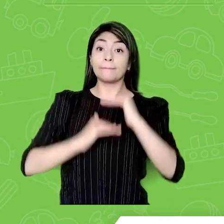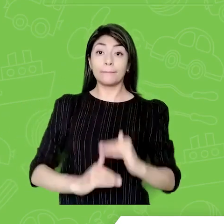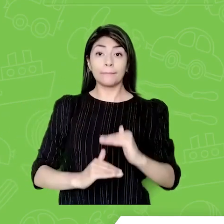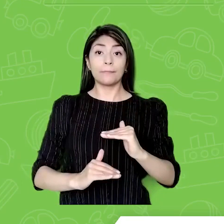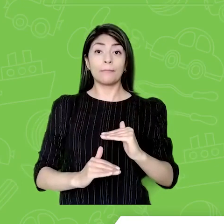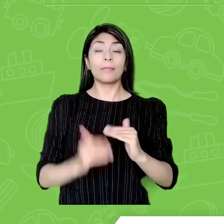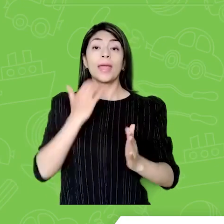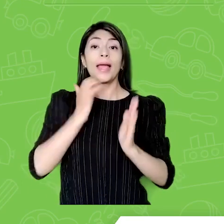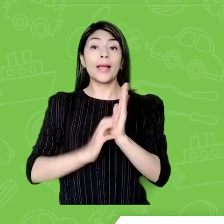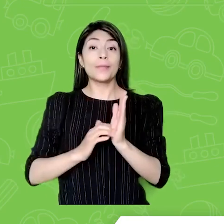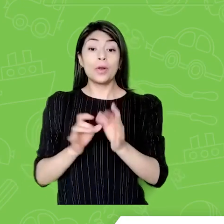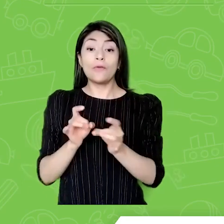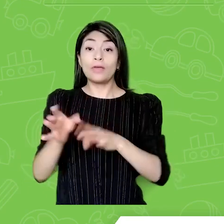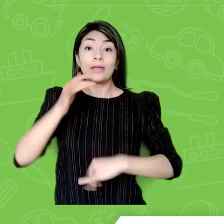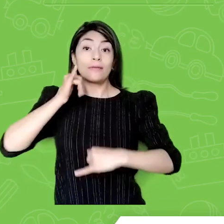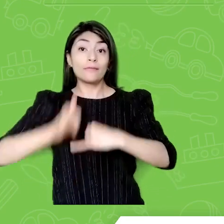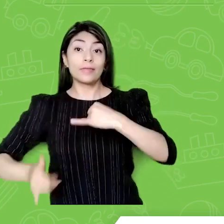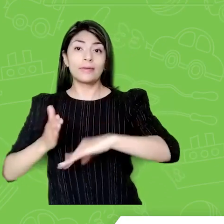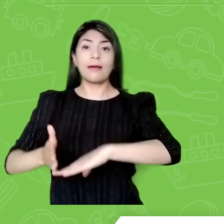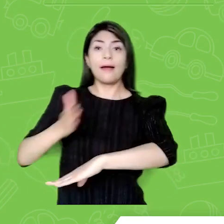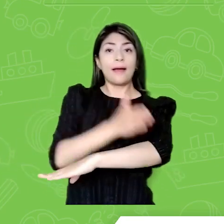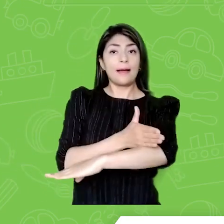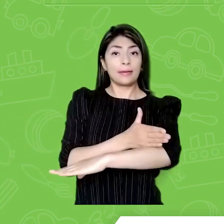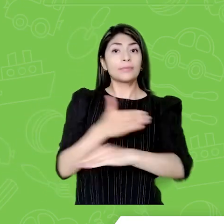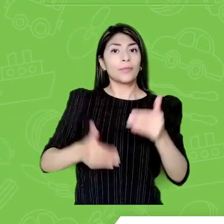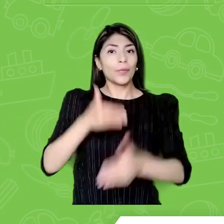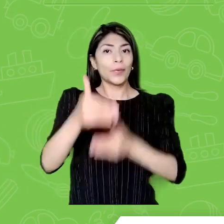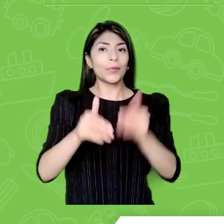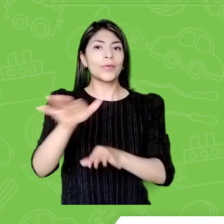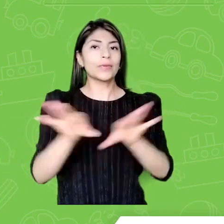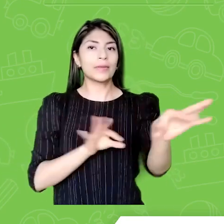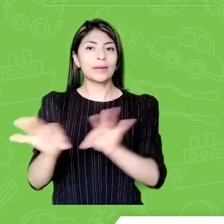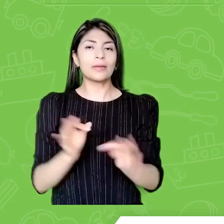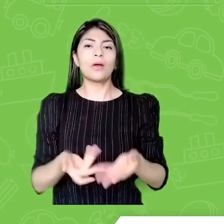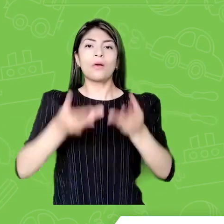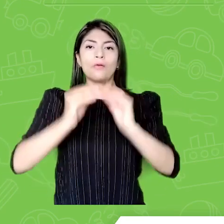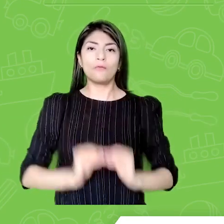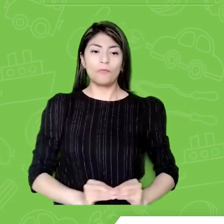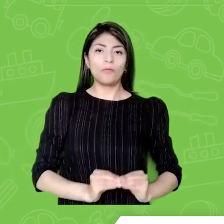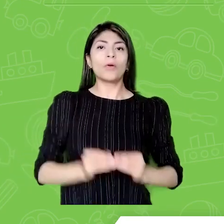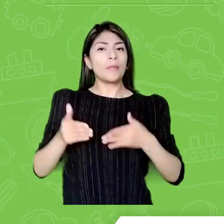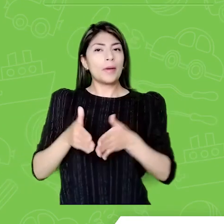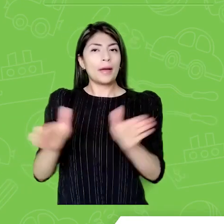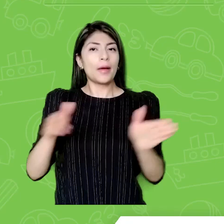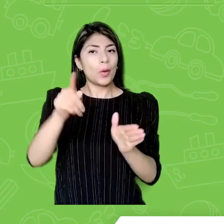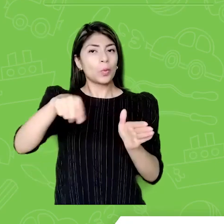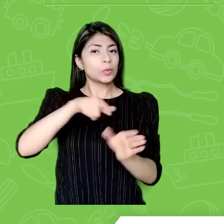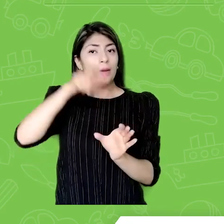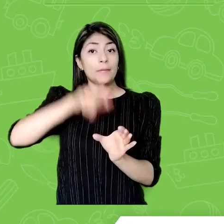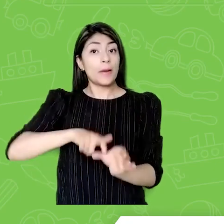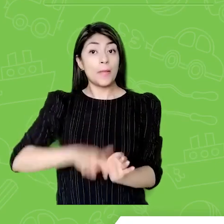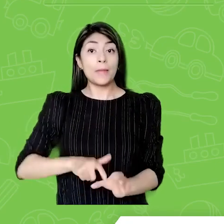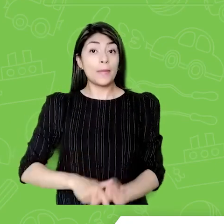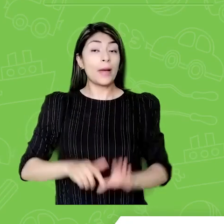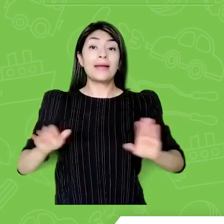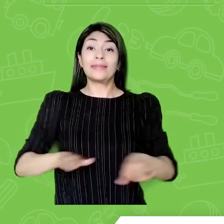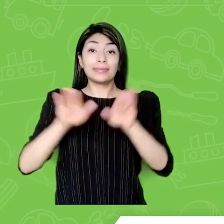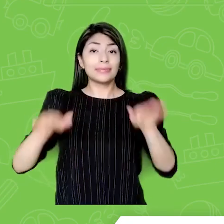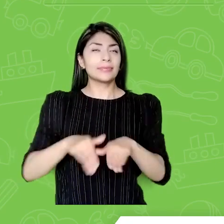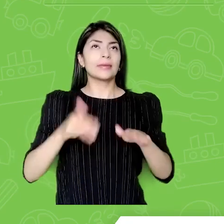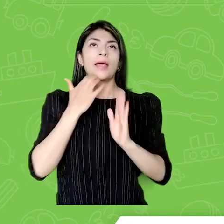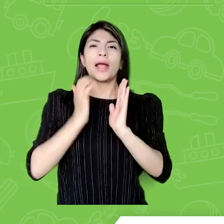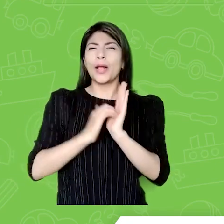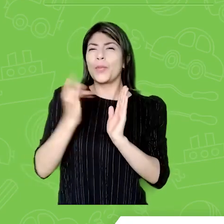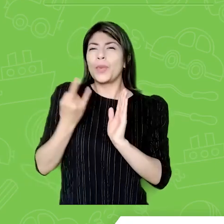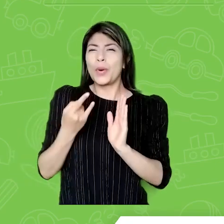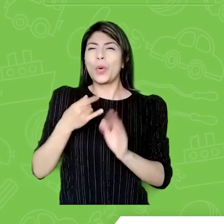de finalizar el plazo de inscripciones para este proceso de selección en la modalidad abierto no se han inscrito aspirantes para uno o